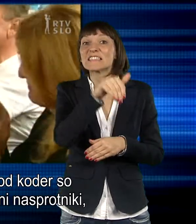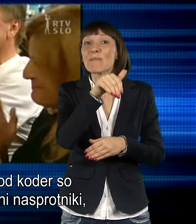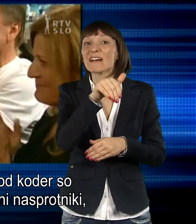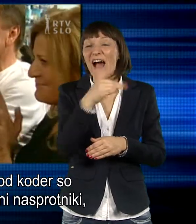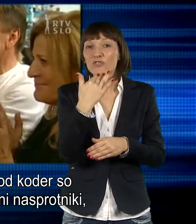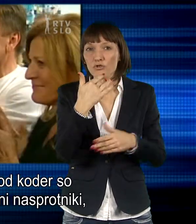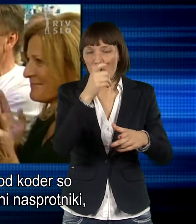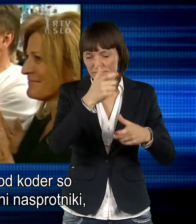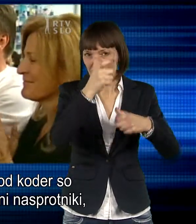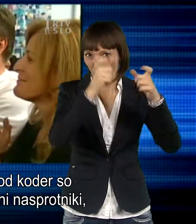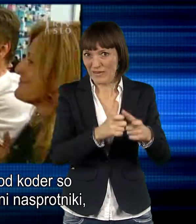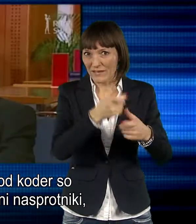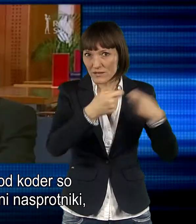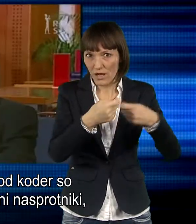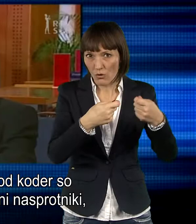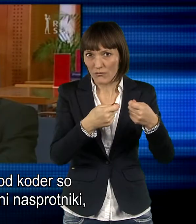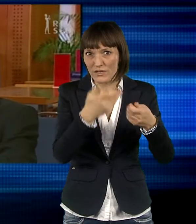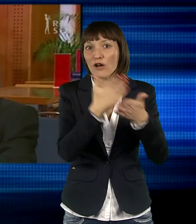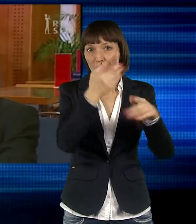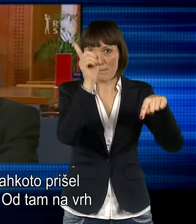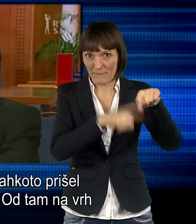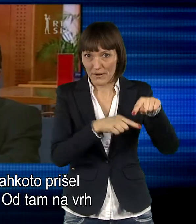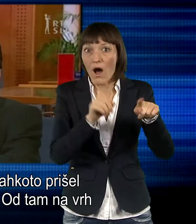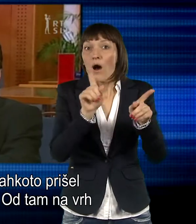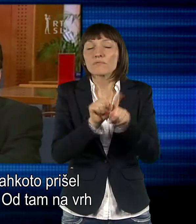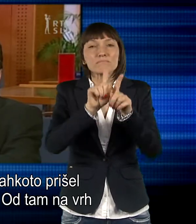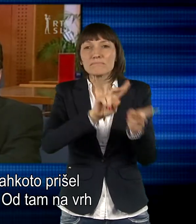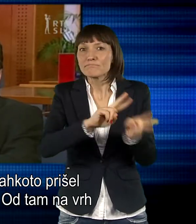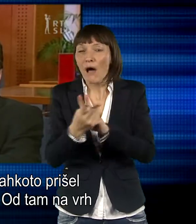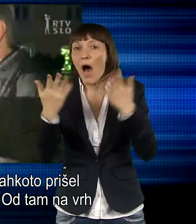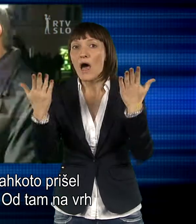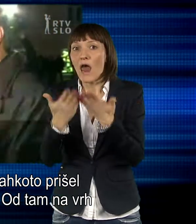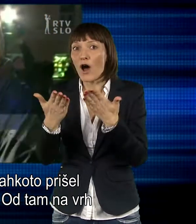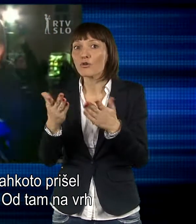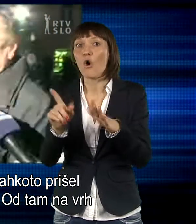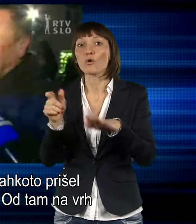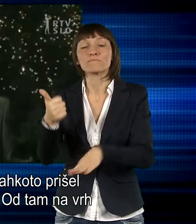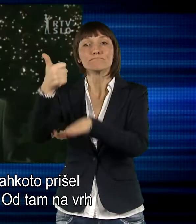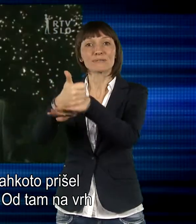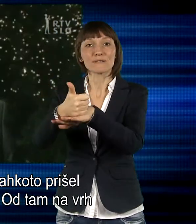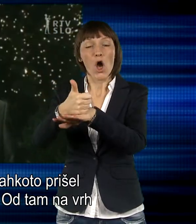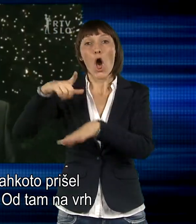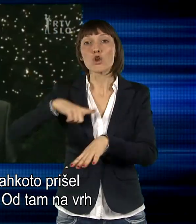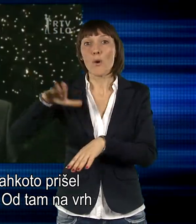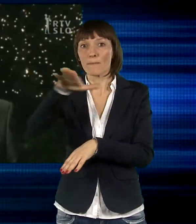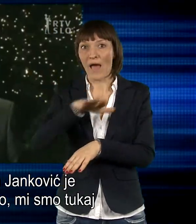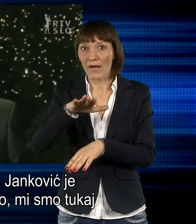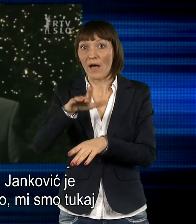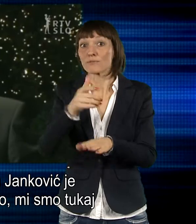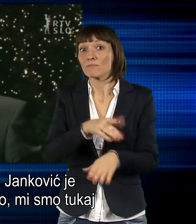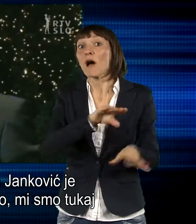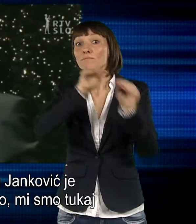Mercatorja, odkudar so ga odnesli politični nasprotniki, je z neverjetno lahkoto prišel na čelo Ljubljane, od tam na